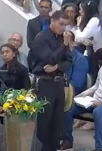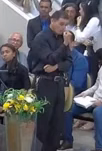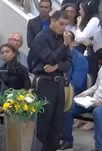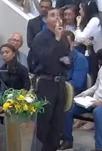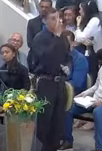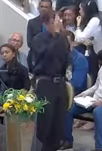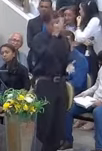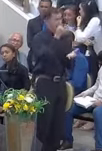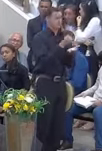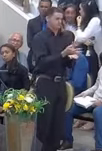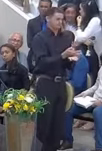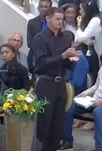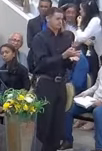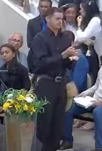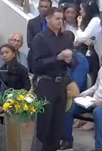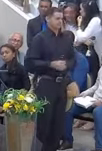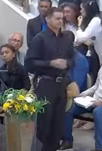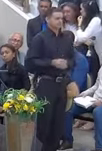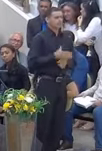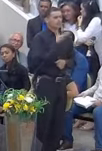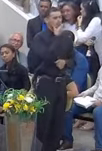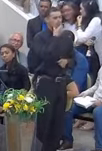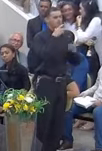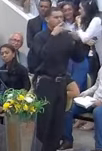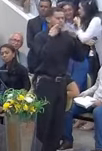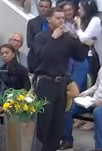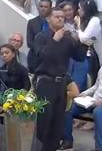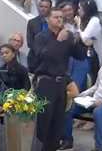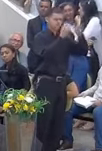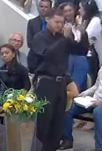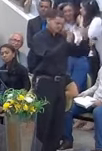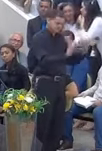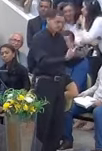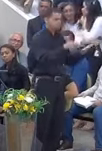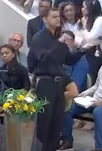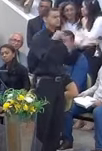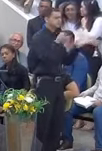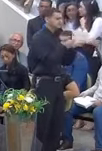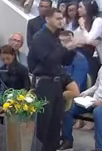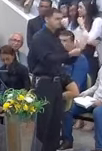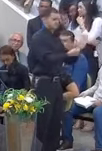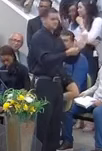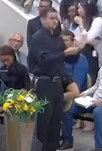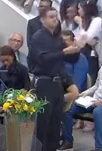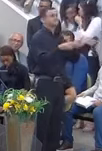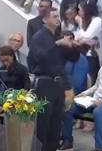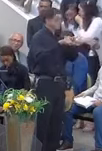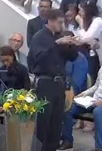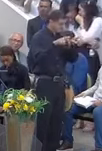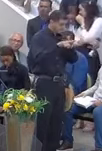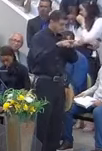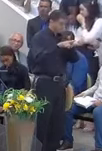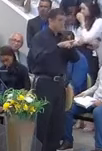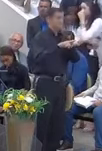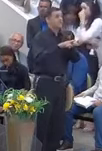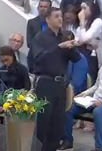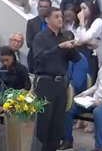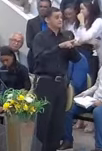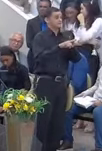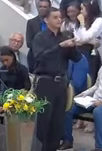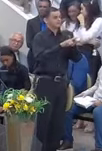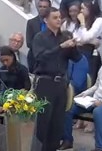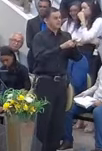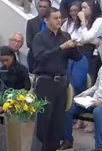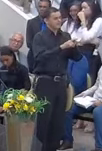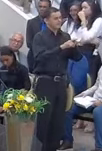fé. Charles Spurgeon, pegando esse texto, ele disse: a igreja é vitoriosa não porque